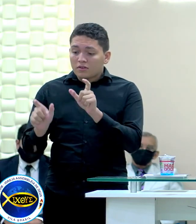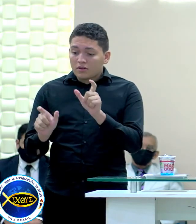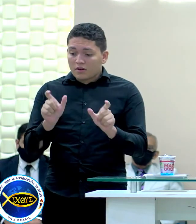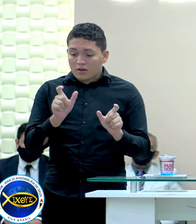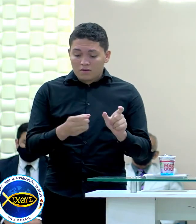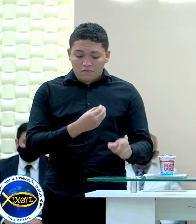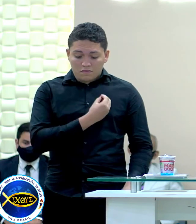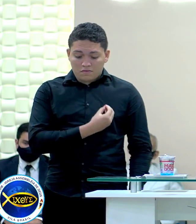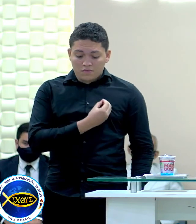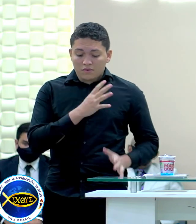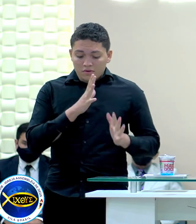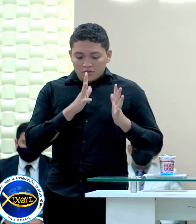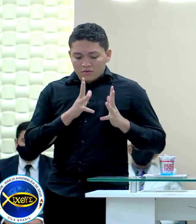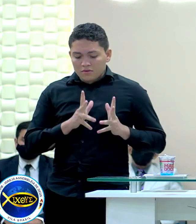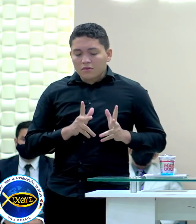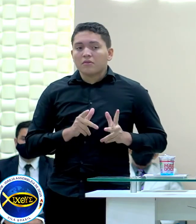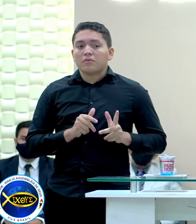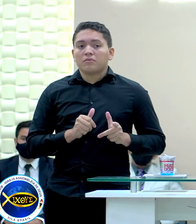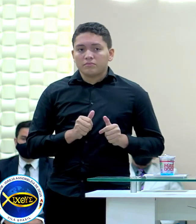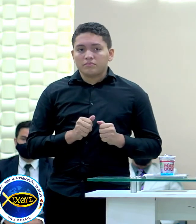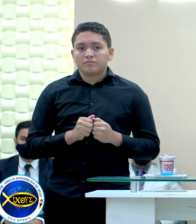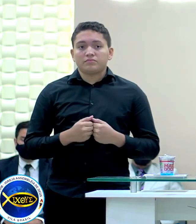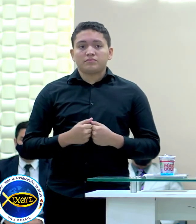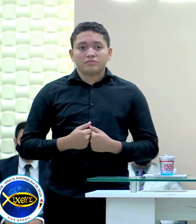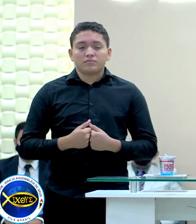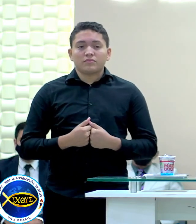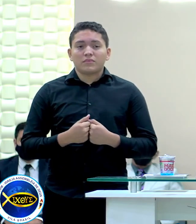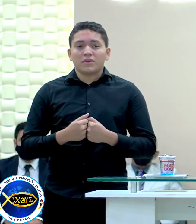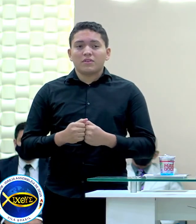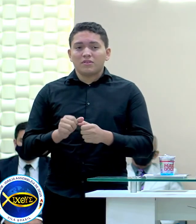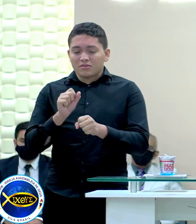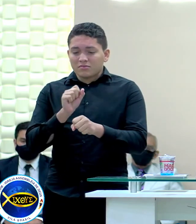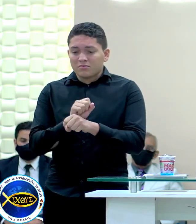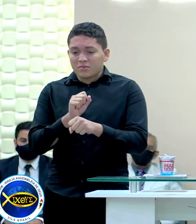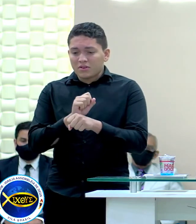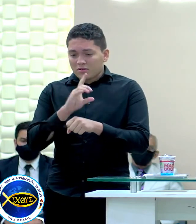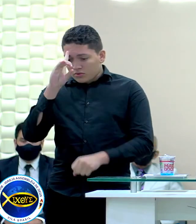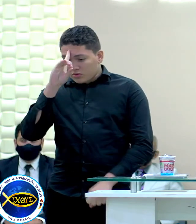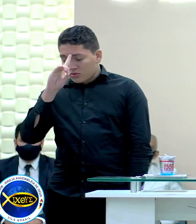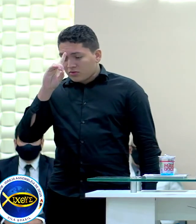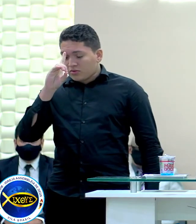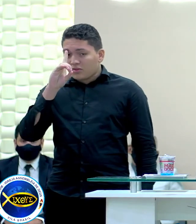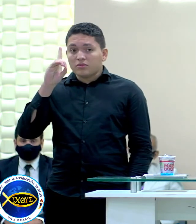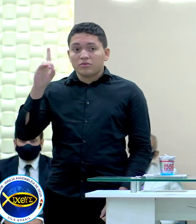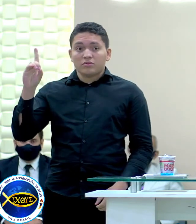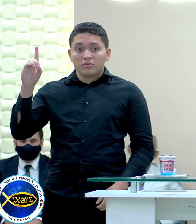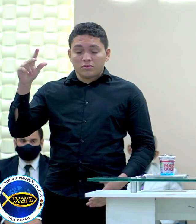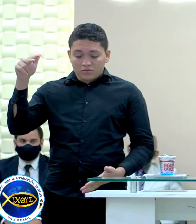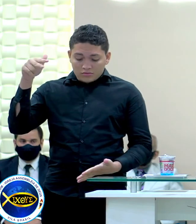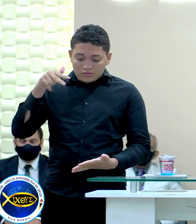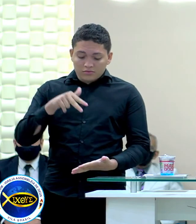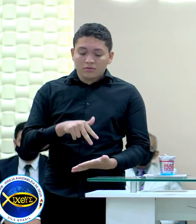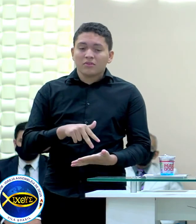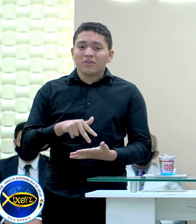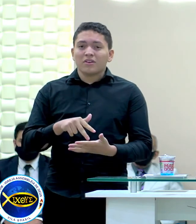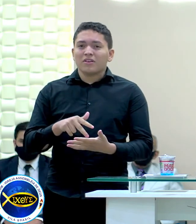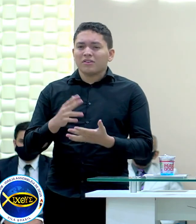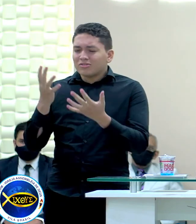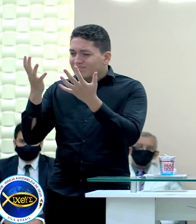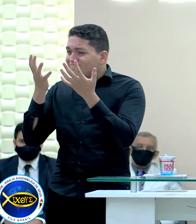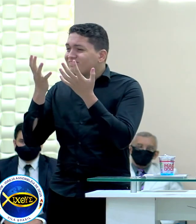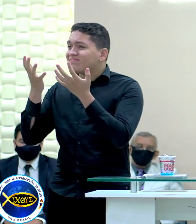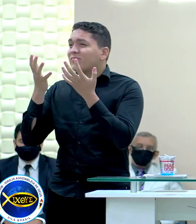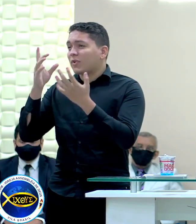santa, piedosa, esperando o dia de Deus e apressando a sua vinda.